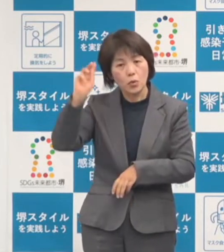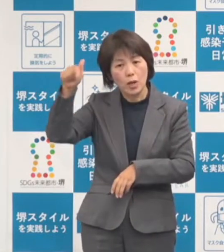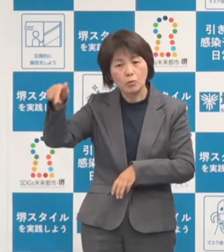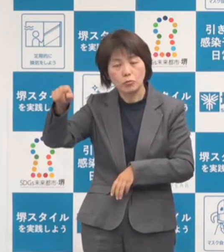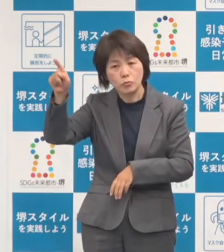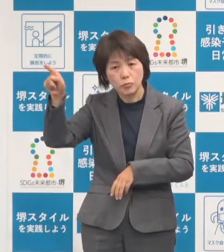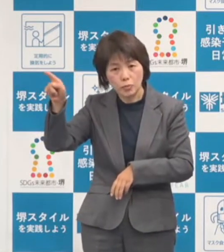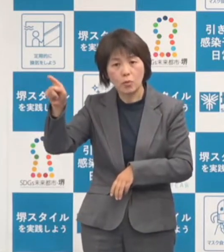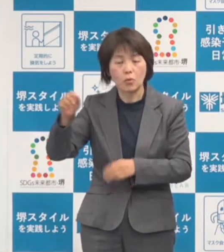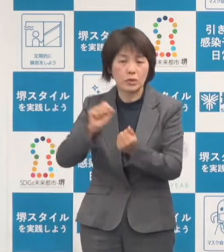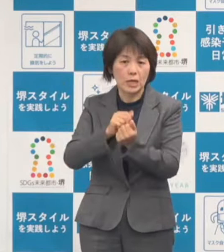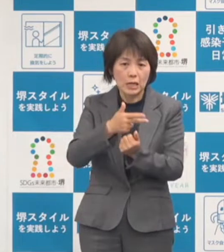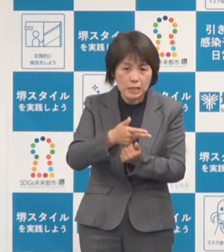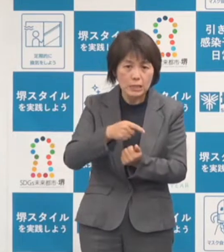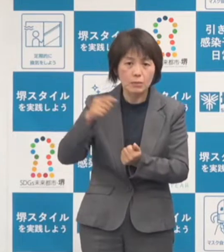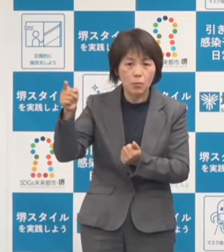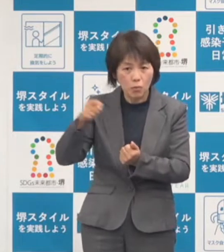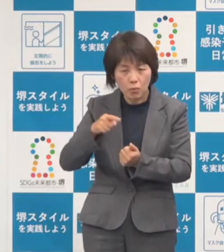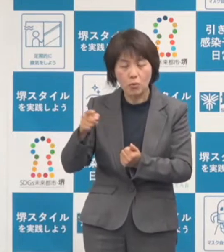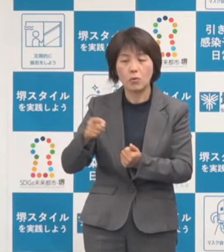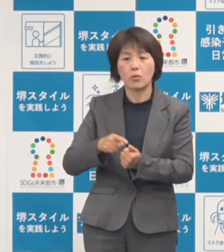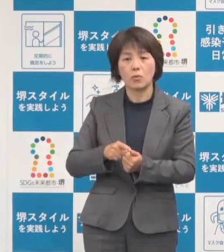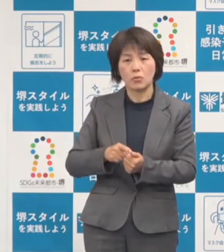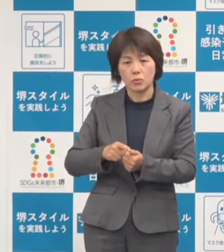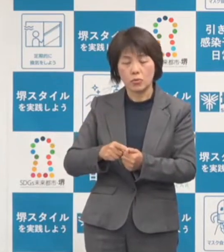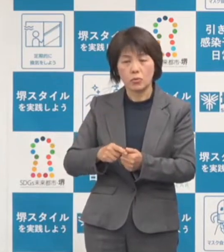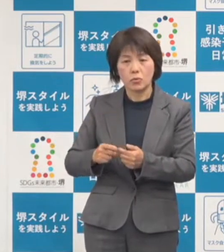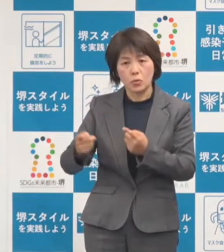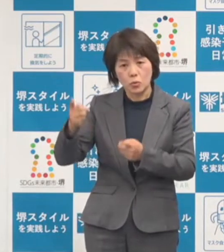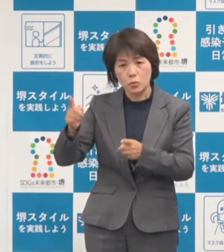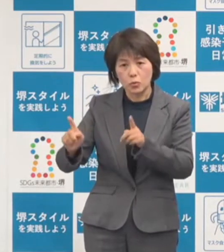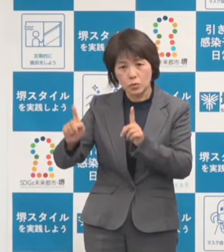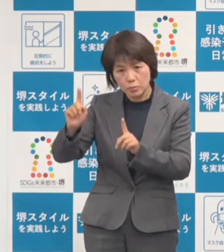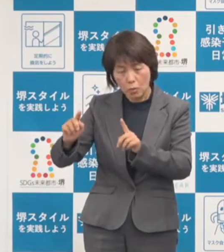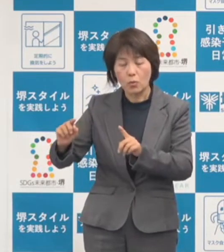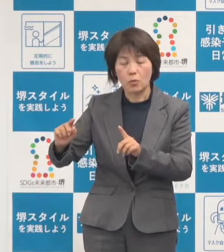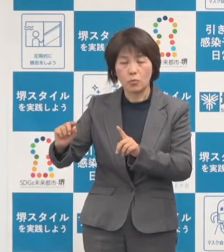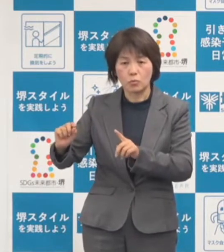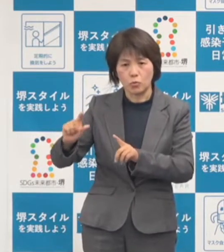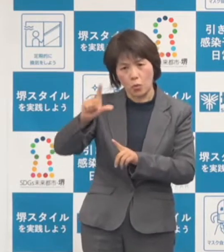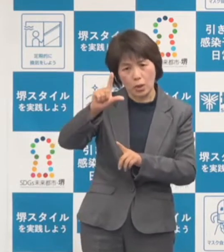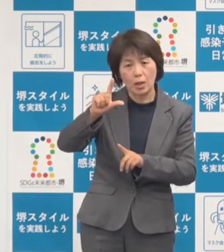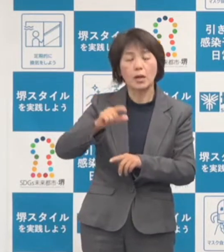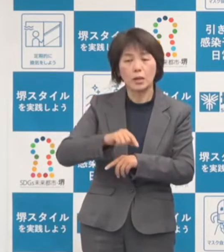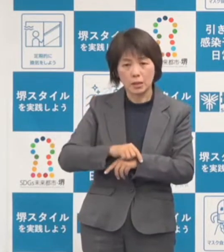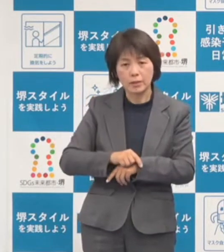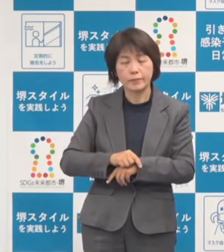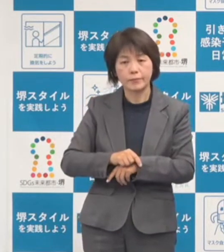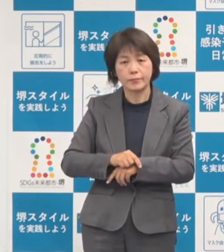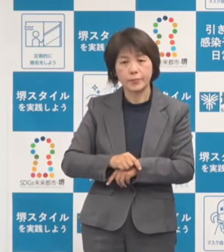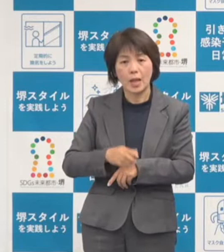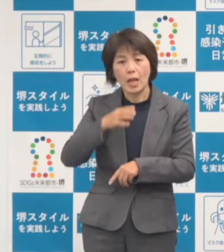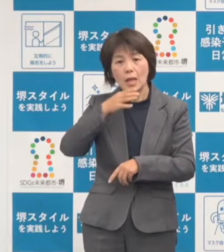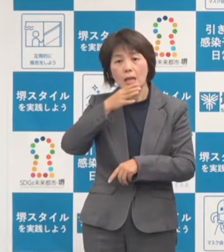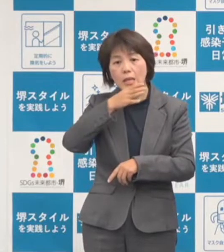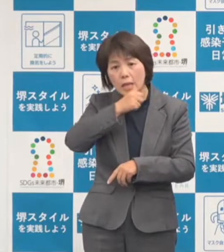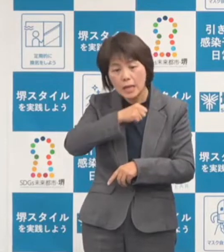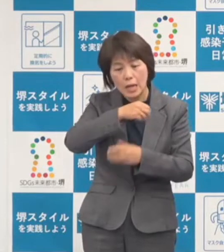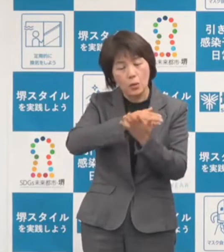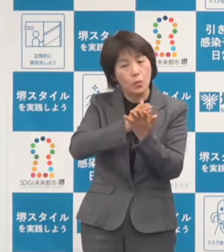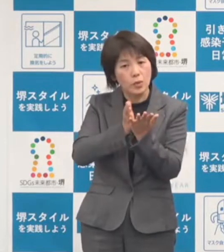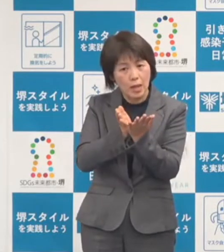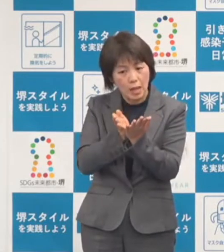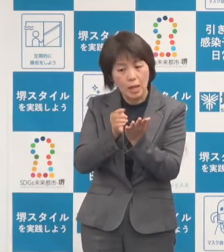としても堺市としても、どちらも増加傾向にあることは間違いありません。そして、年齢構成の割合につきましては